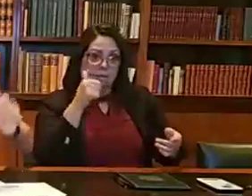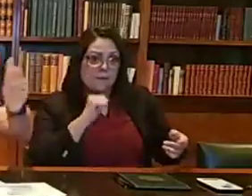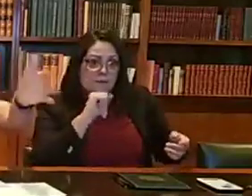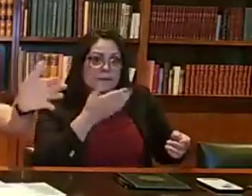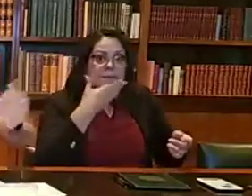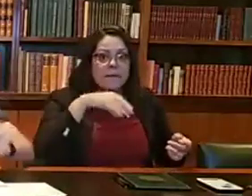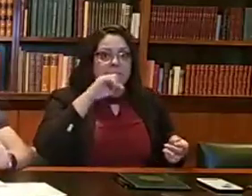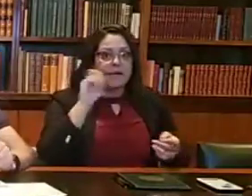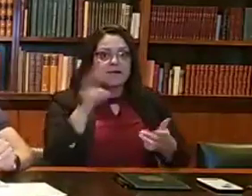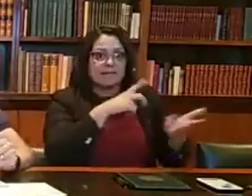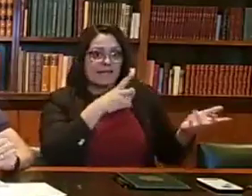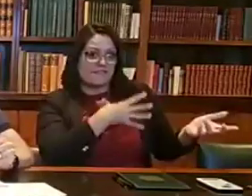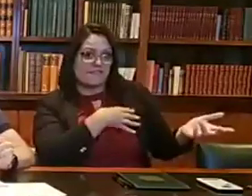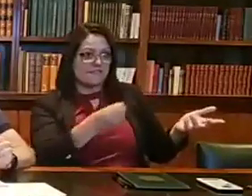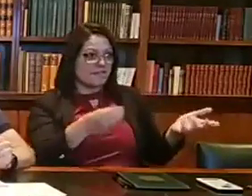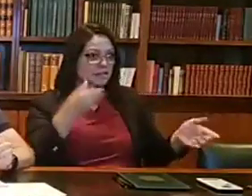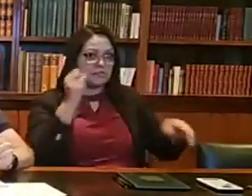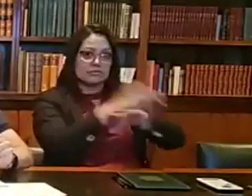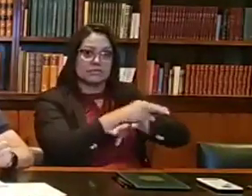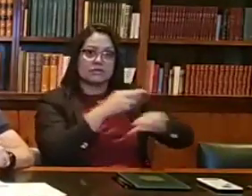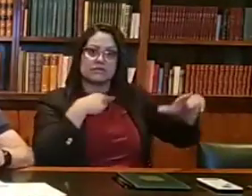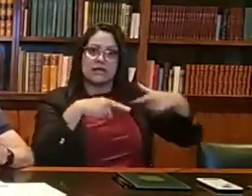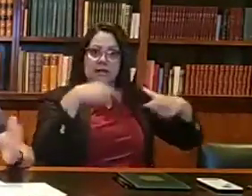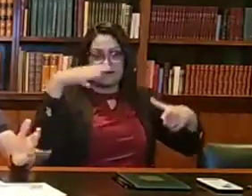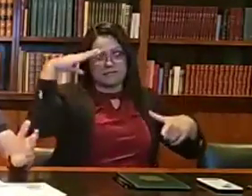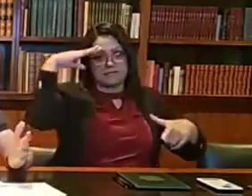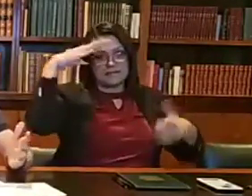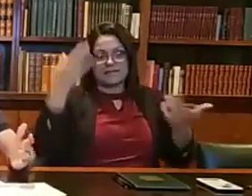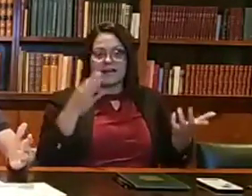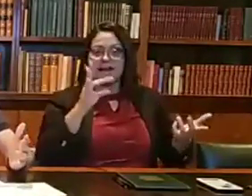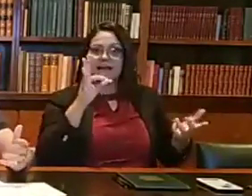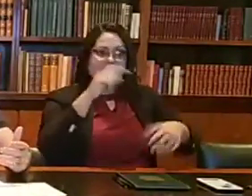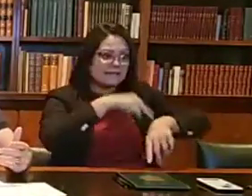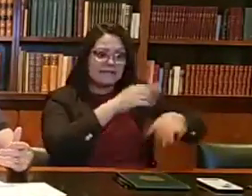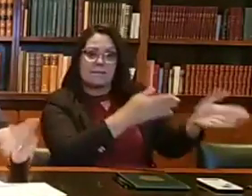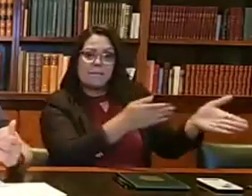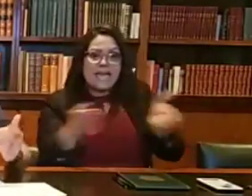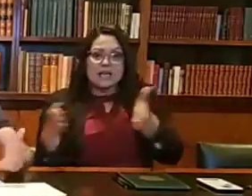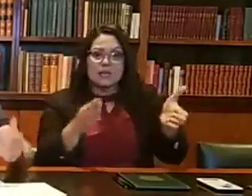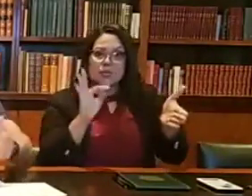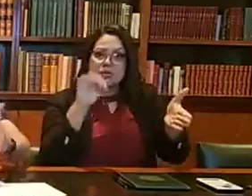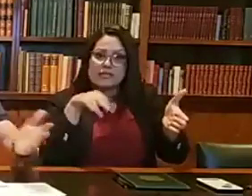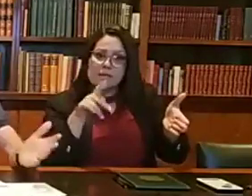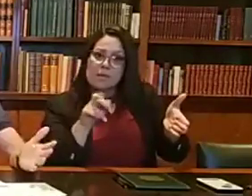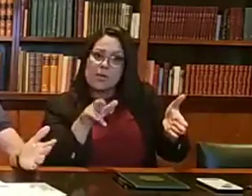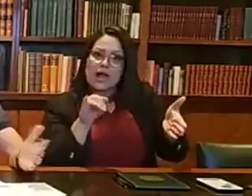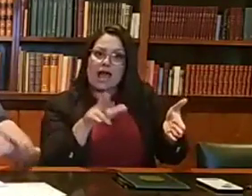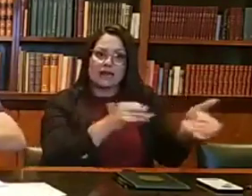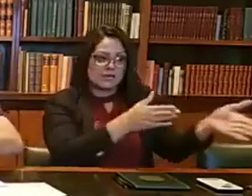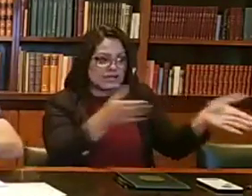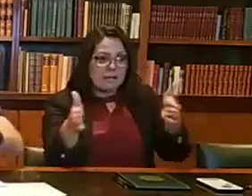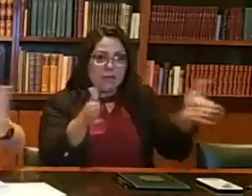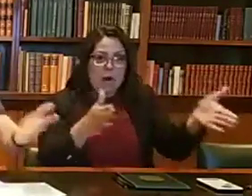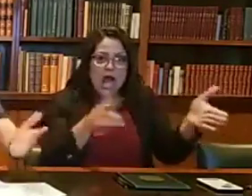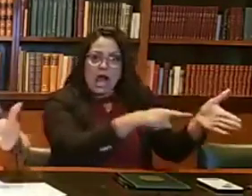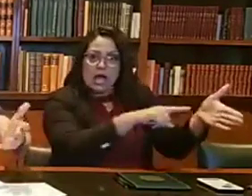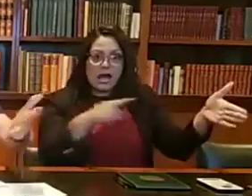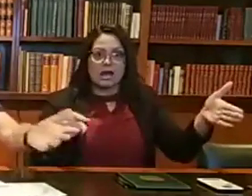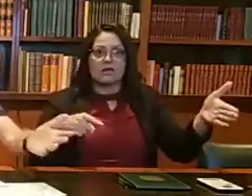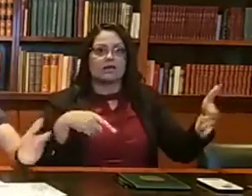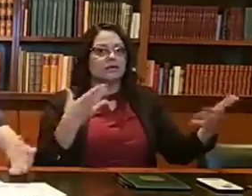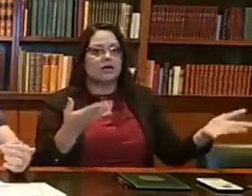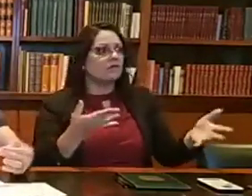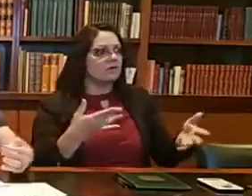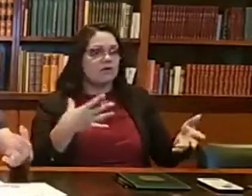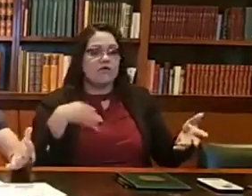prestando, que está servindo aí como temporário nas Forças Armadas, após o cumprimento de uma missão, você vai virar teu preso na cadeia. Vai sair quando? Daqui a 20,